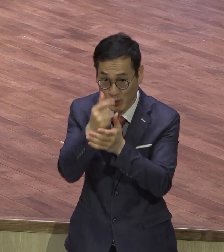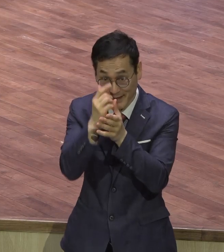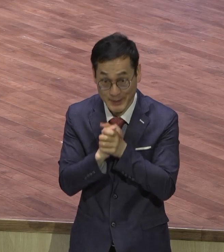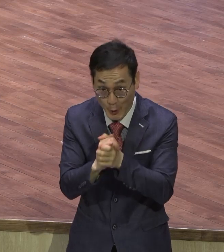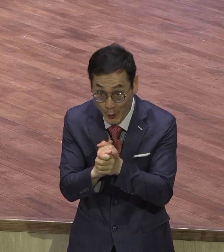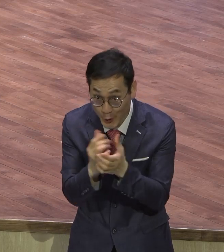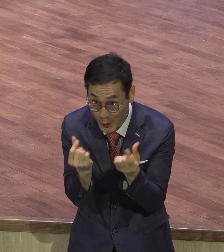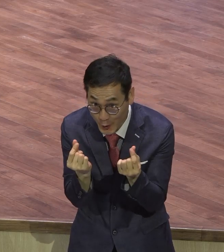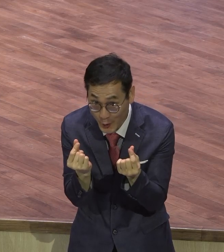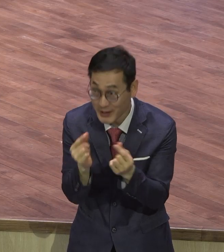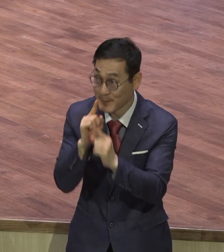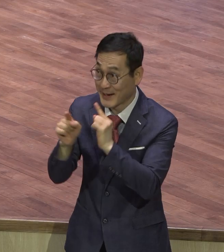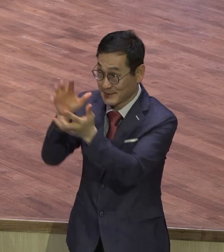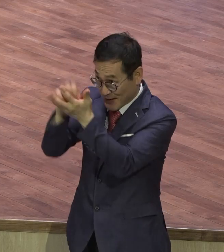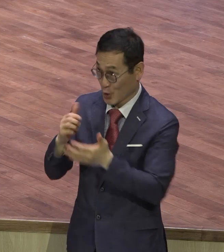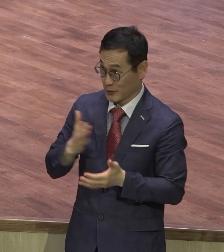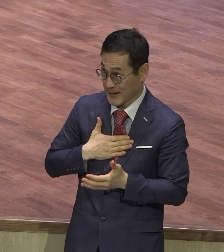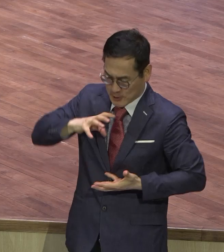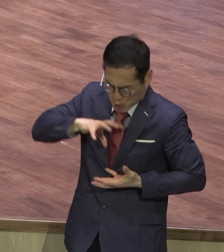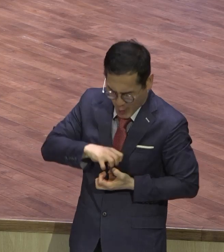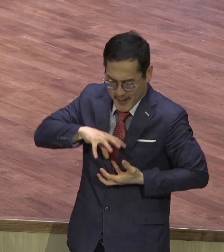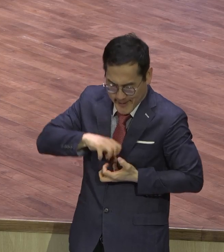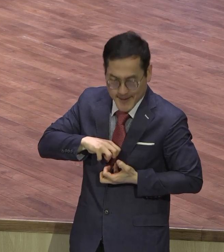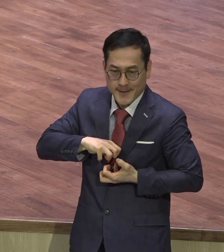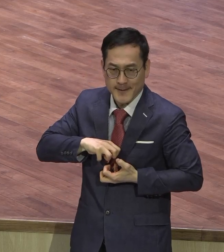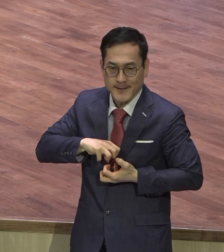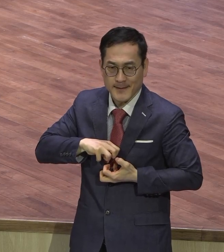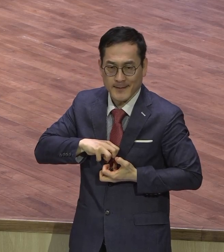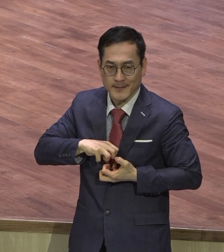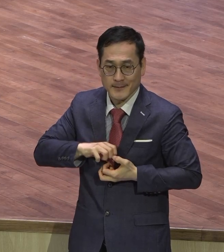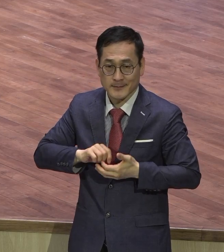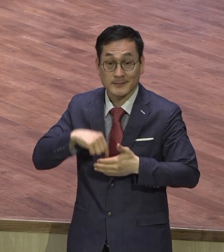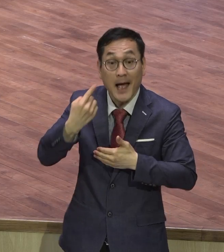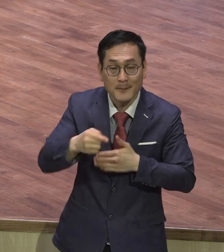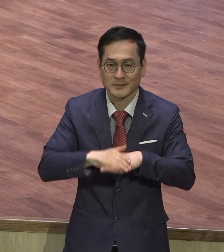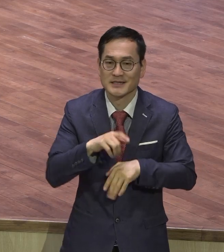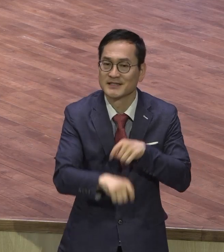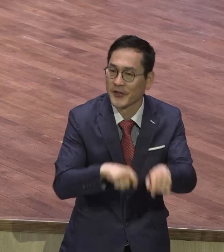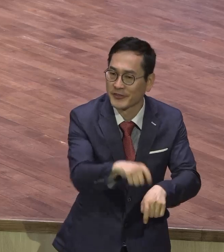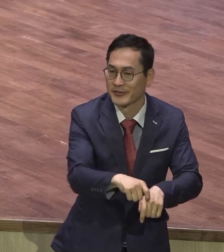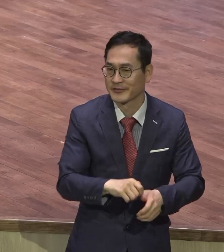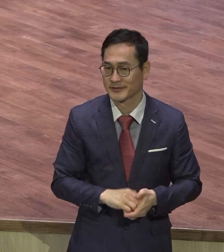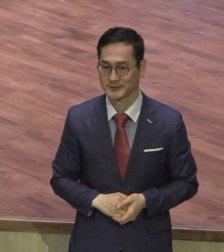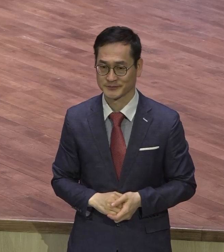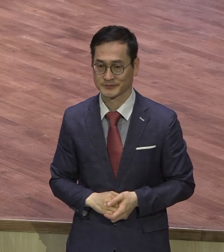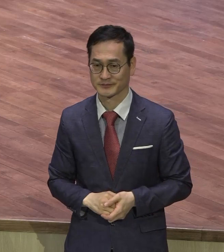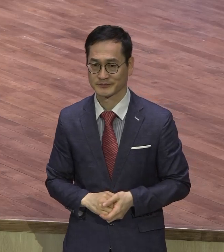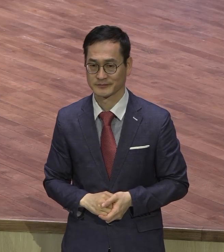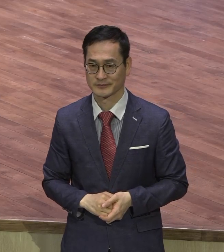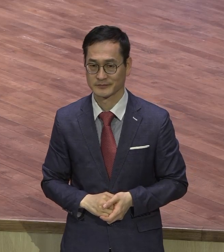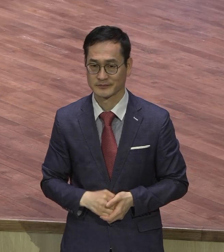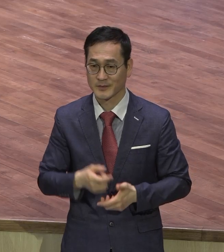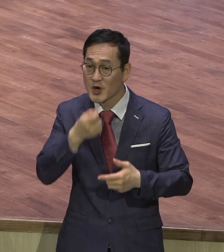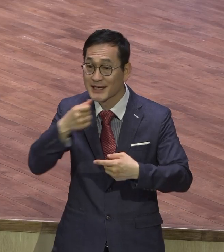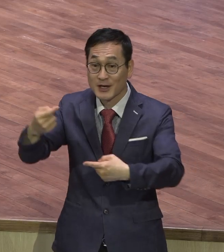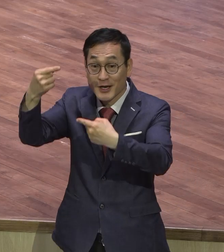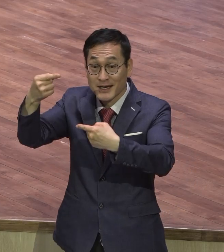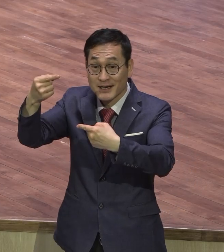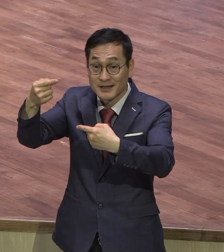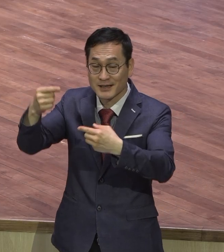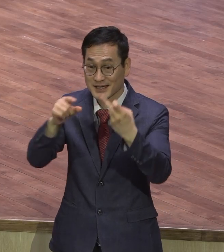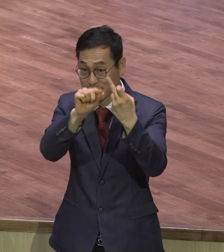이 말씀을 내 것으로 딱 잠그고 나가는 거예요. 또 송구 영신 예배 때 1년 동안 중언부언을 하지